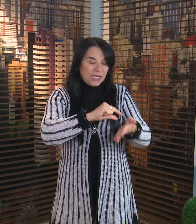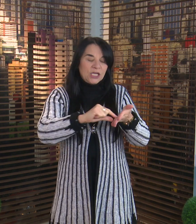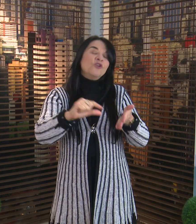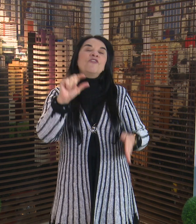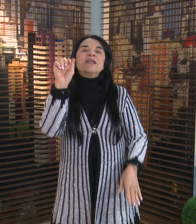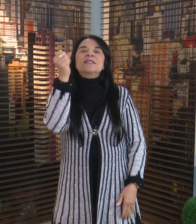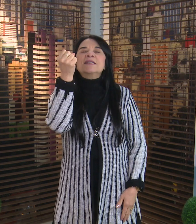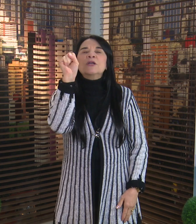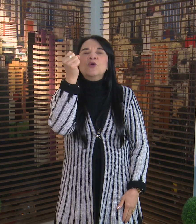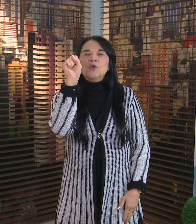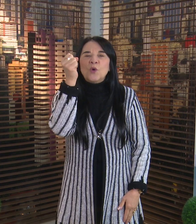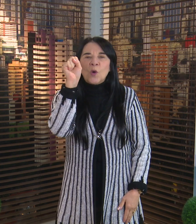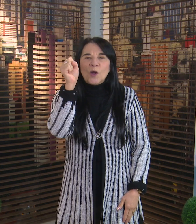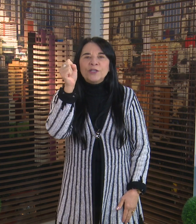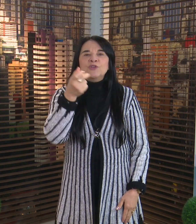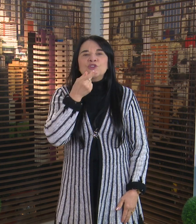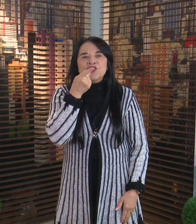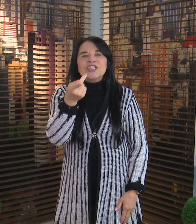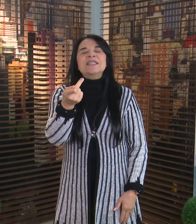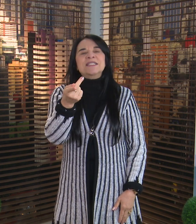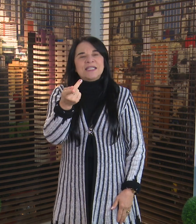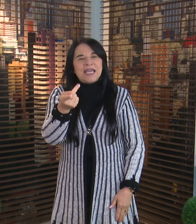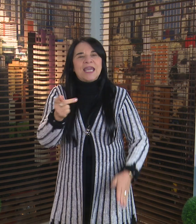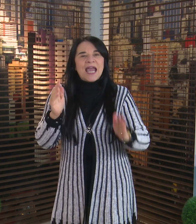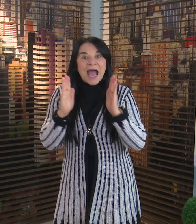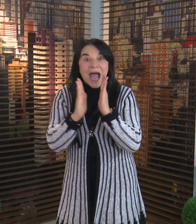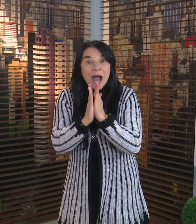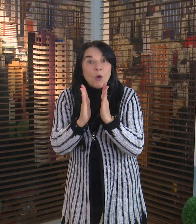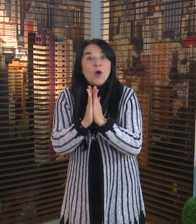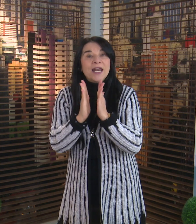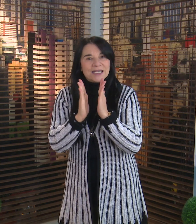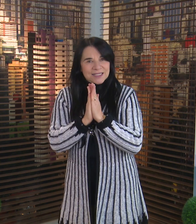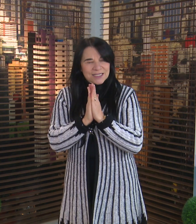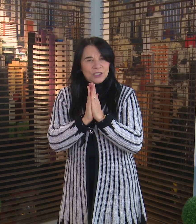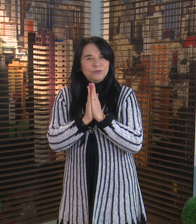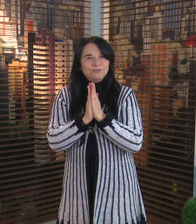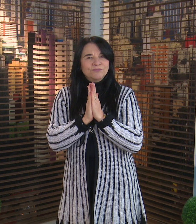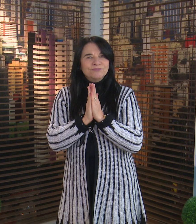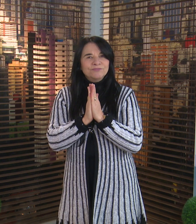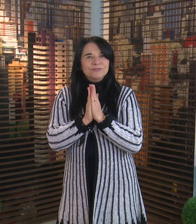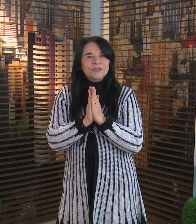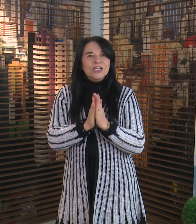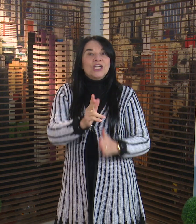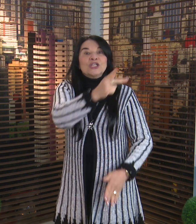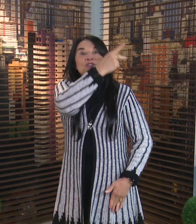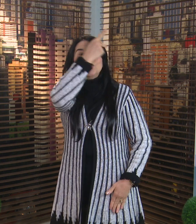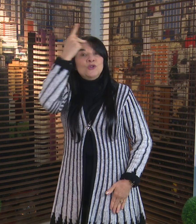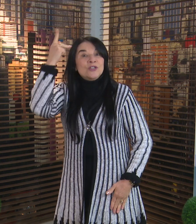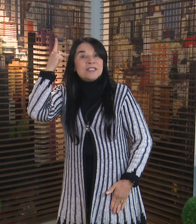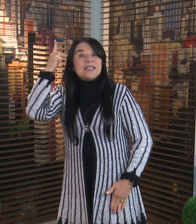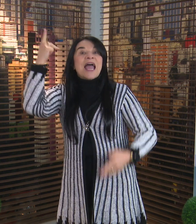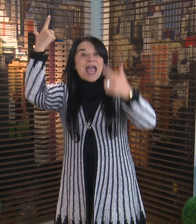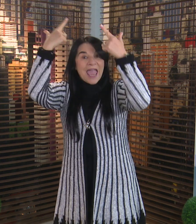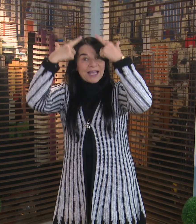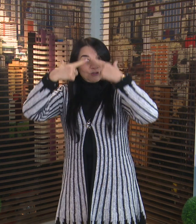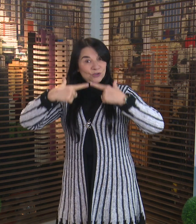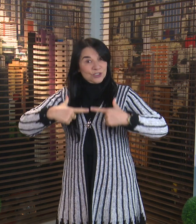no versículo 8, diz que a oração dos